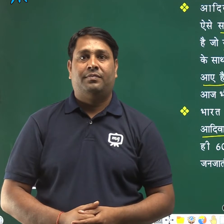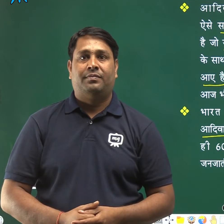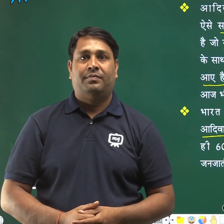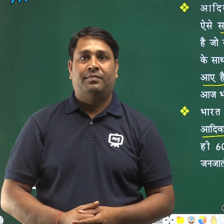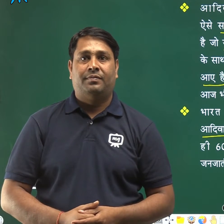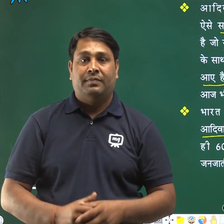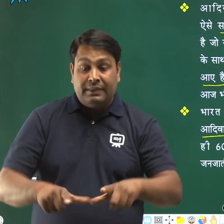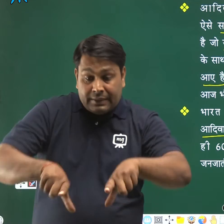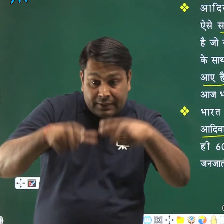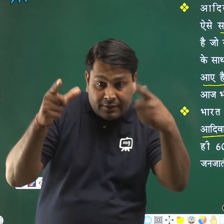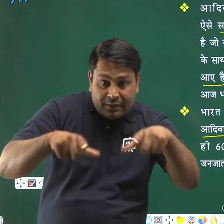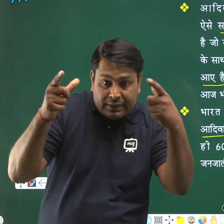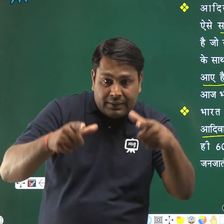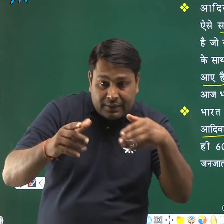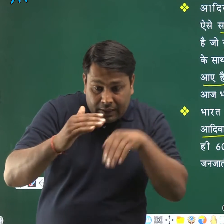आदिवासियों की है।